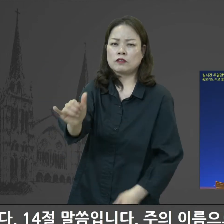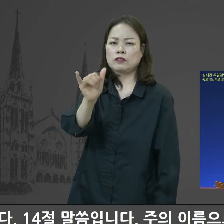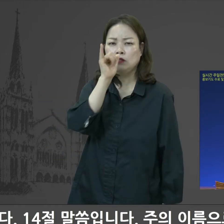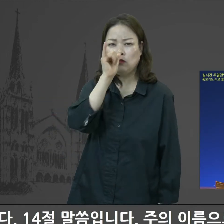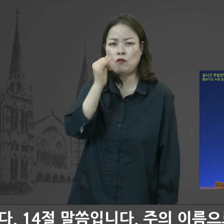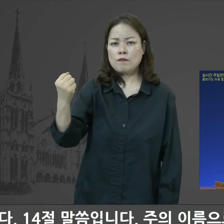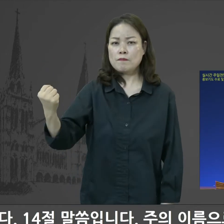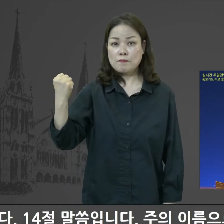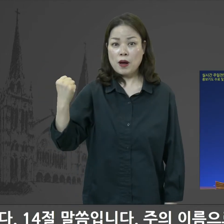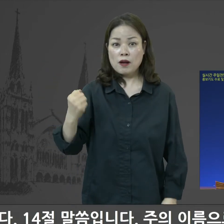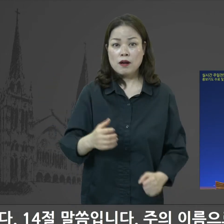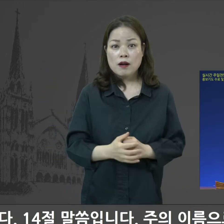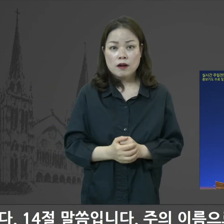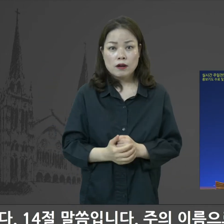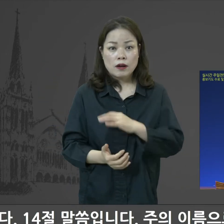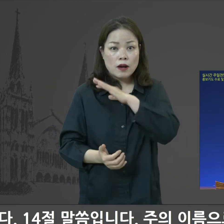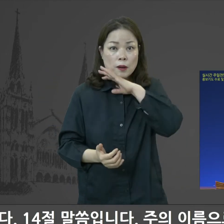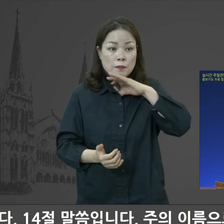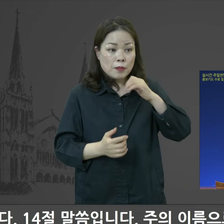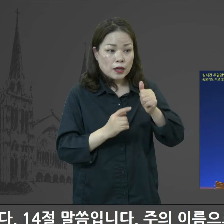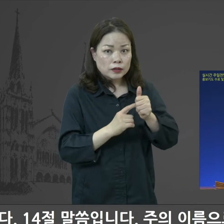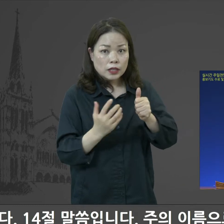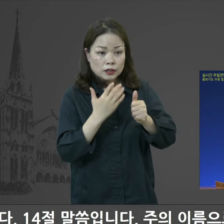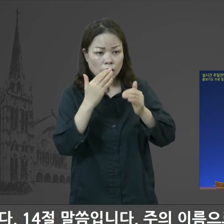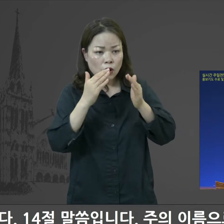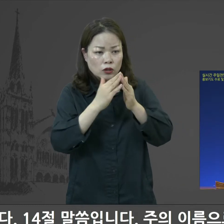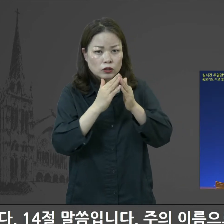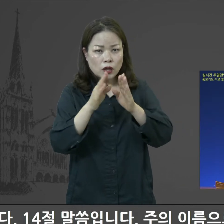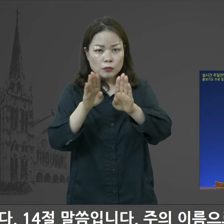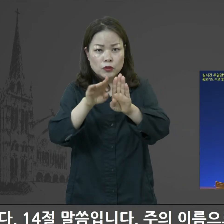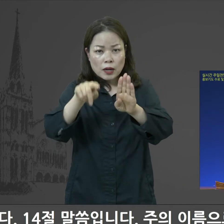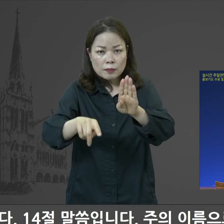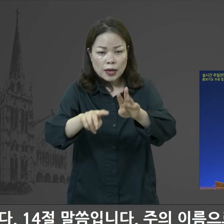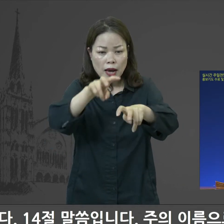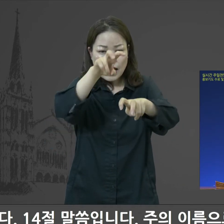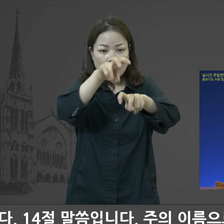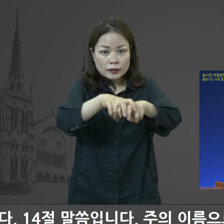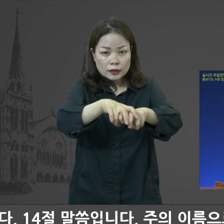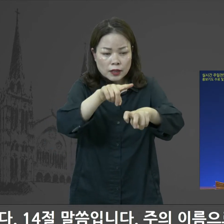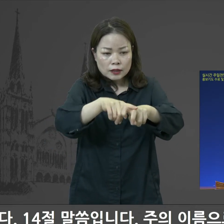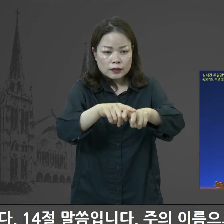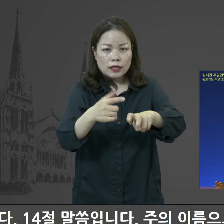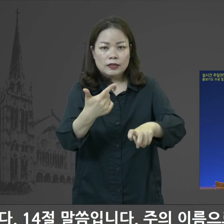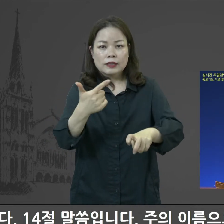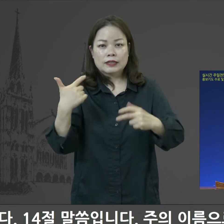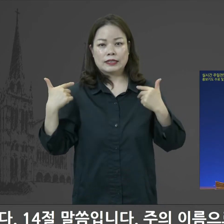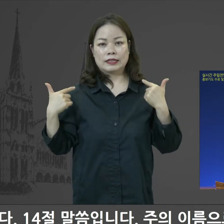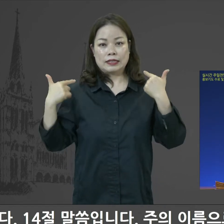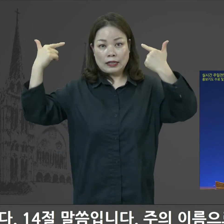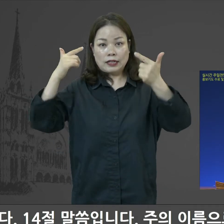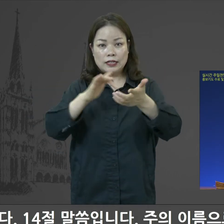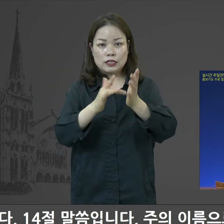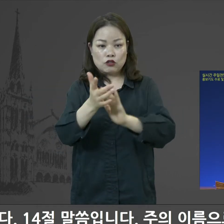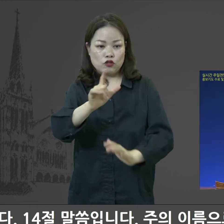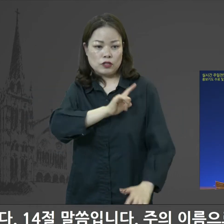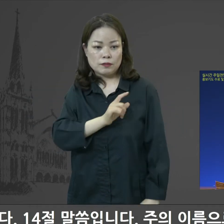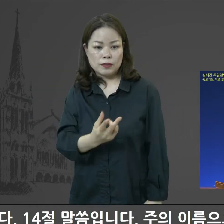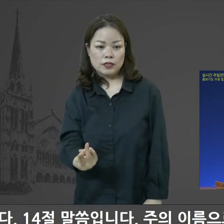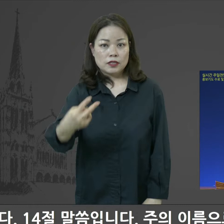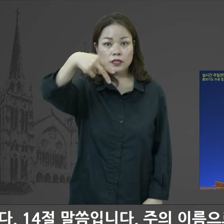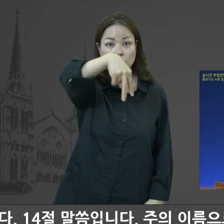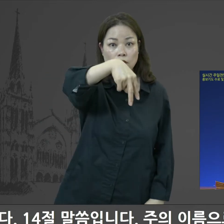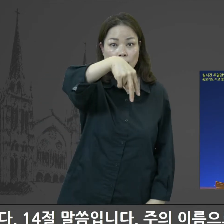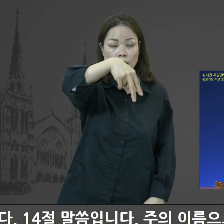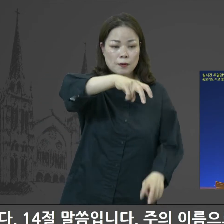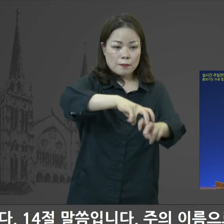것입니다. 베드로는 성전 미문의 안전뱅이에게 이렇게 말했죠. 나사렛 예수의 이름으로 일어나